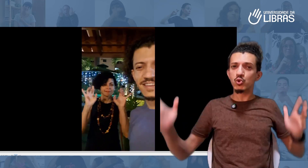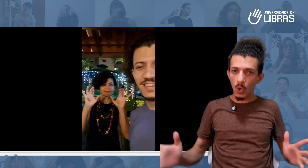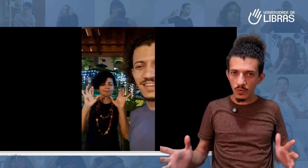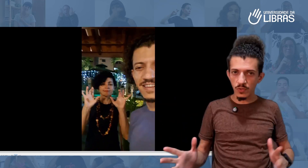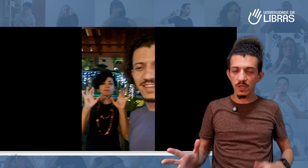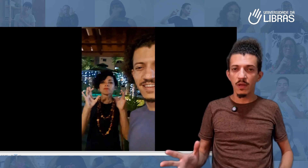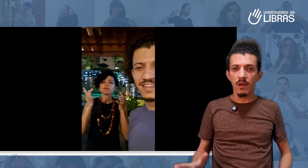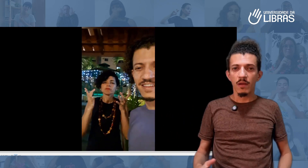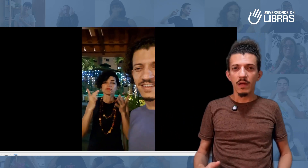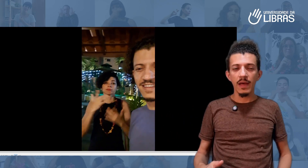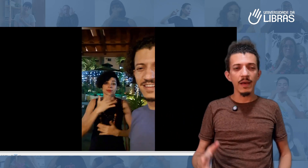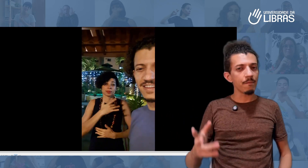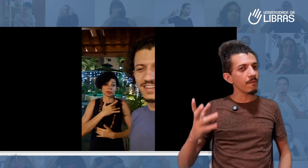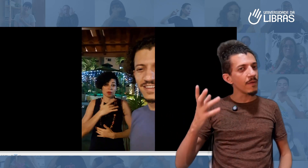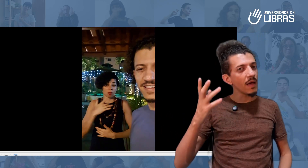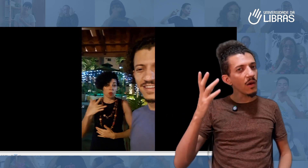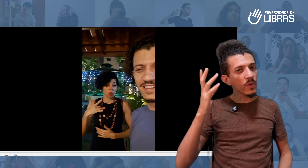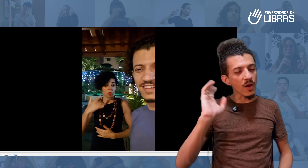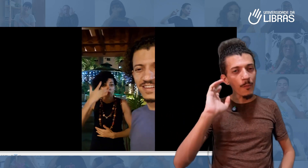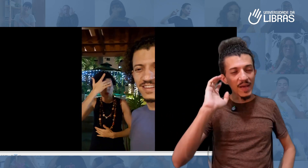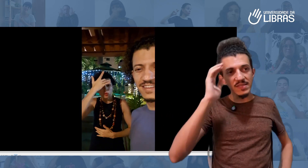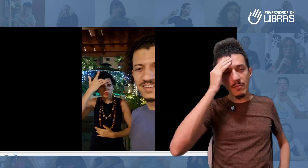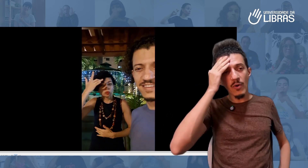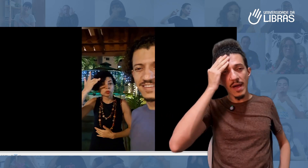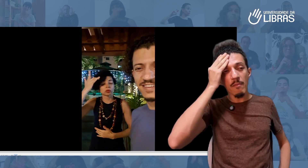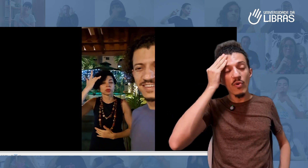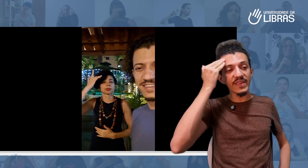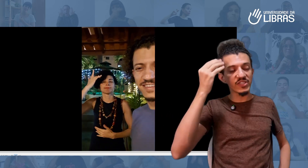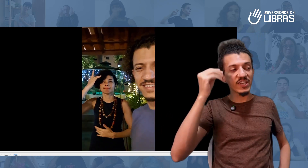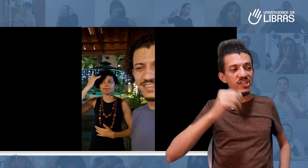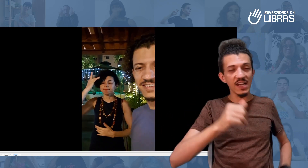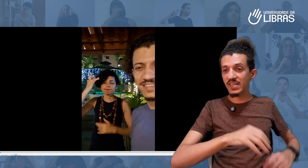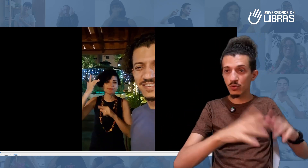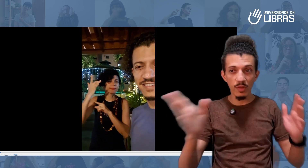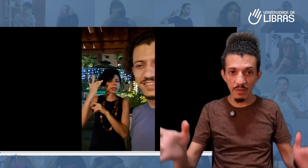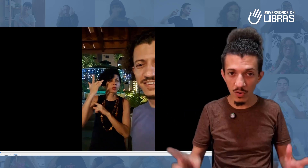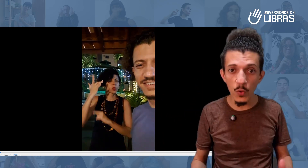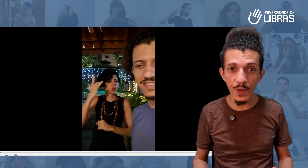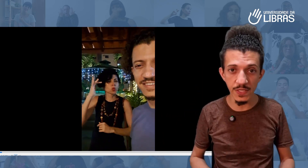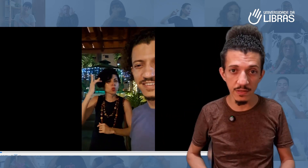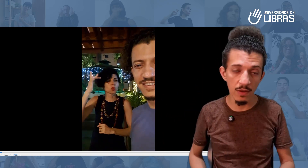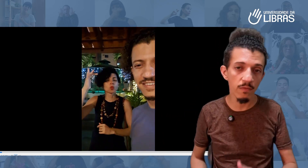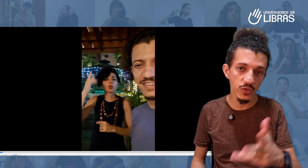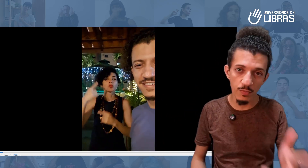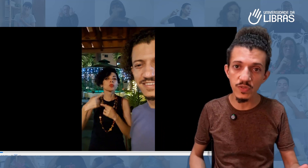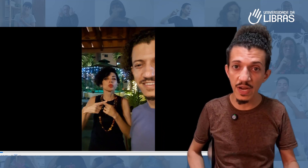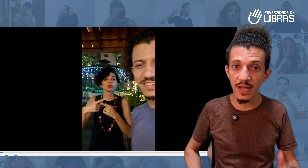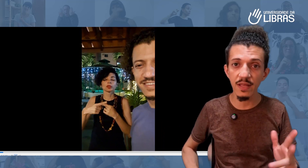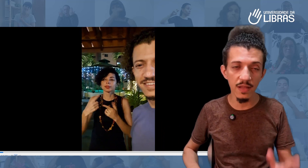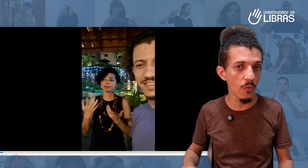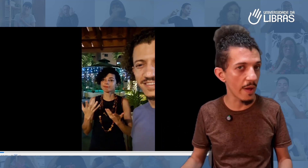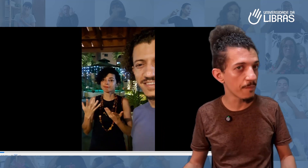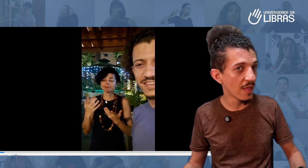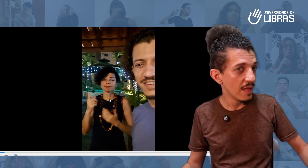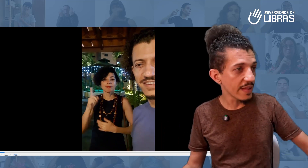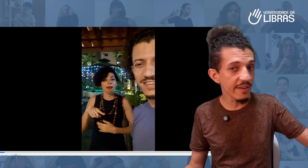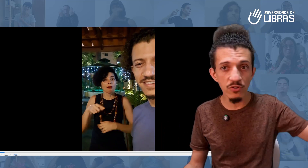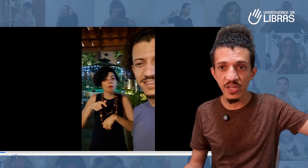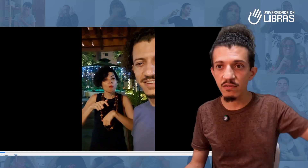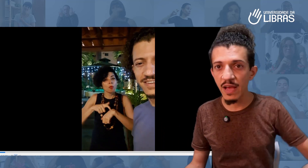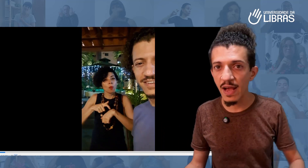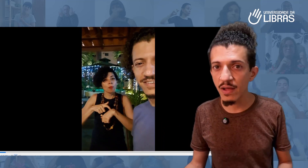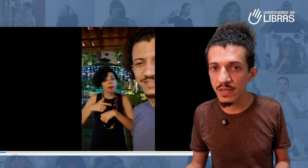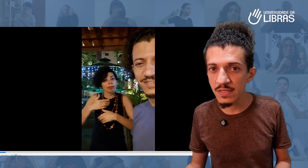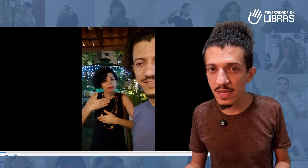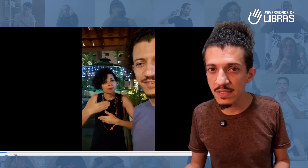anos todos, o que eu percebo muita gente acha que é tudo a mesma coisa. Então, vou te mostrar que não é. Tá vendo o